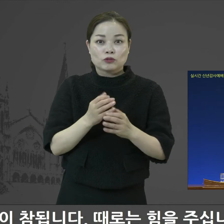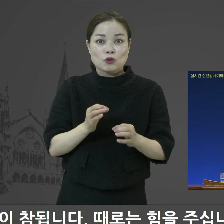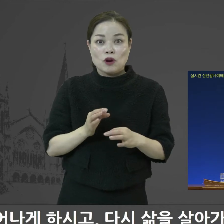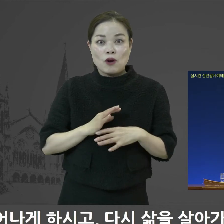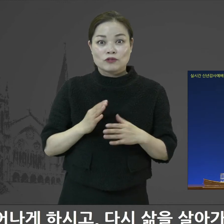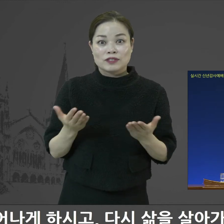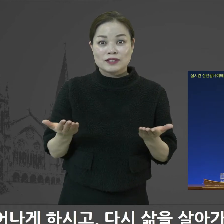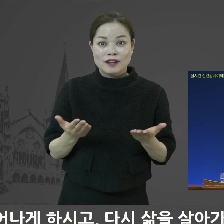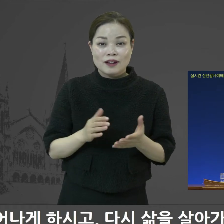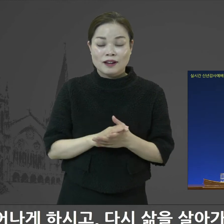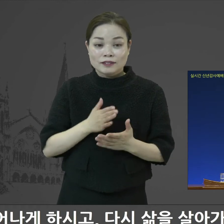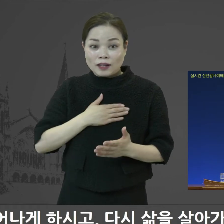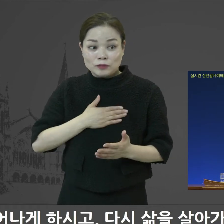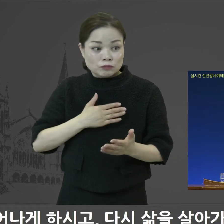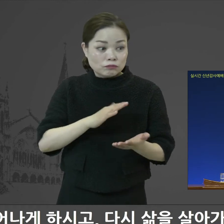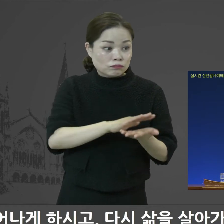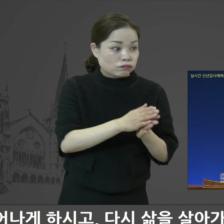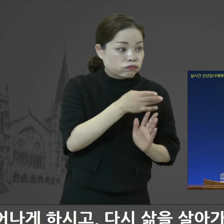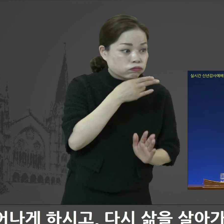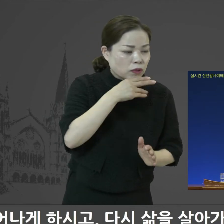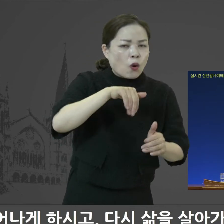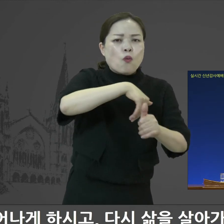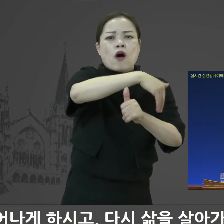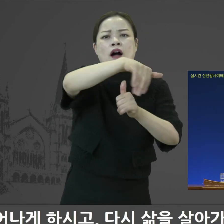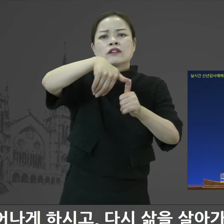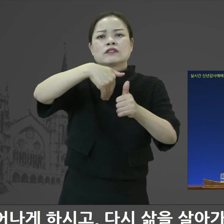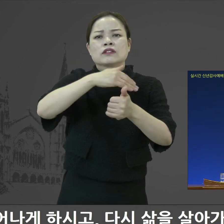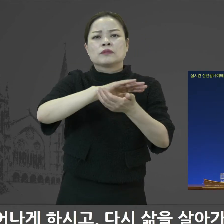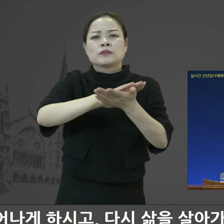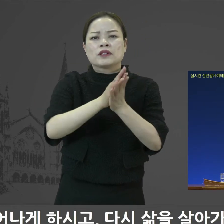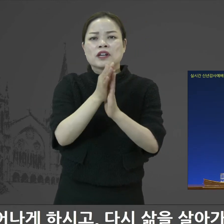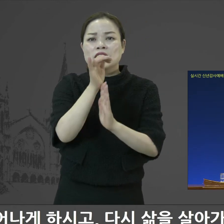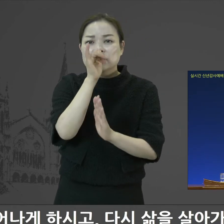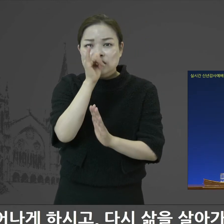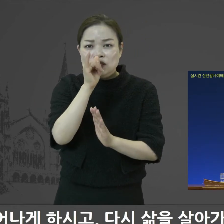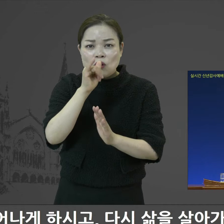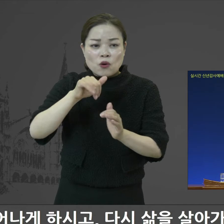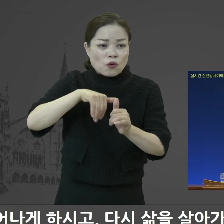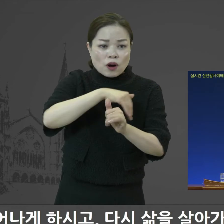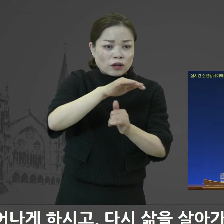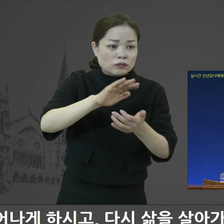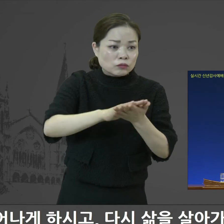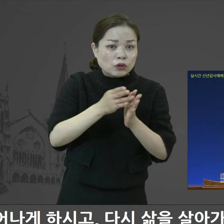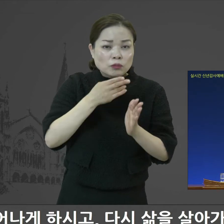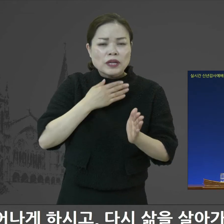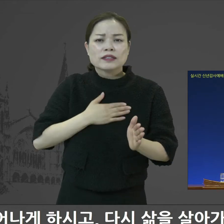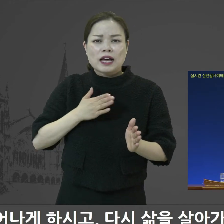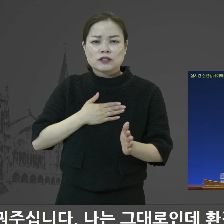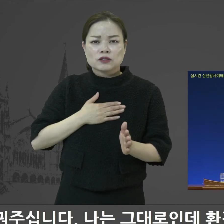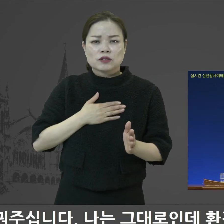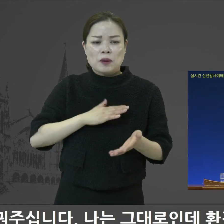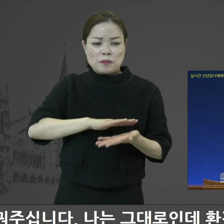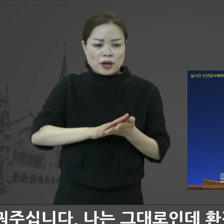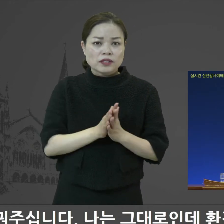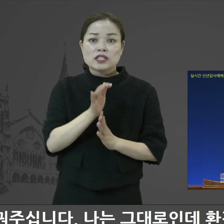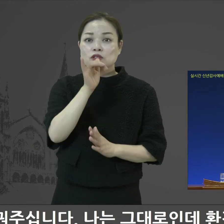놀라워요. 나는 안 바뀌었는데 환경을 바꿔주실 때도 있습니다. 어떤 때는 환경은 안 바뀌었는데 나를 바꿔주실 때도